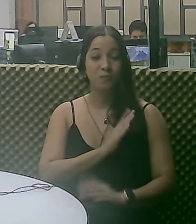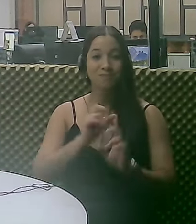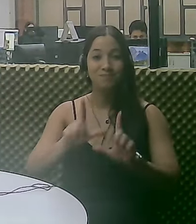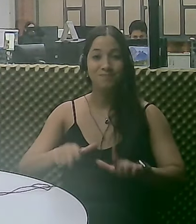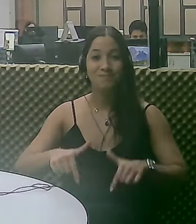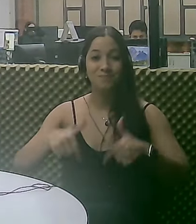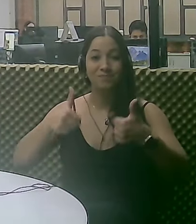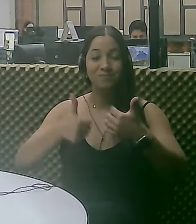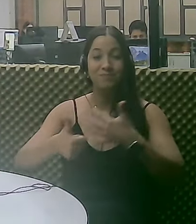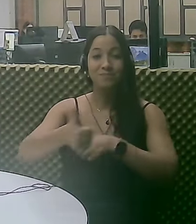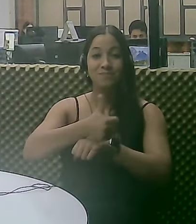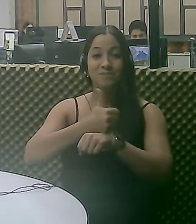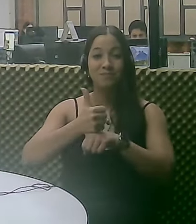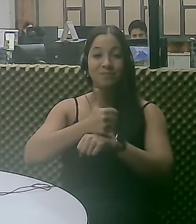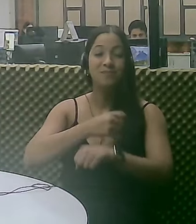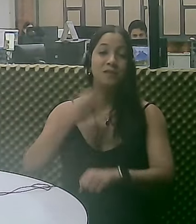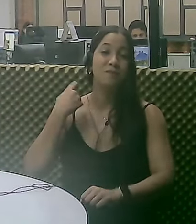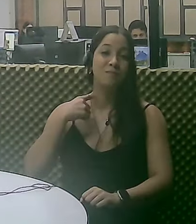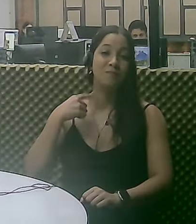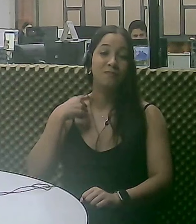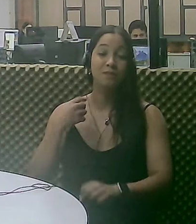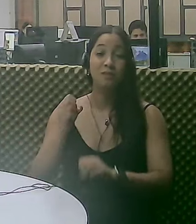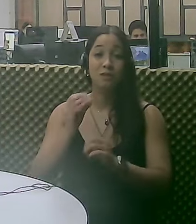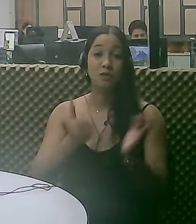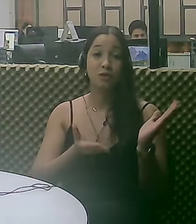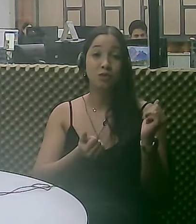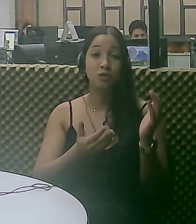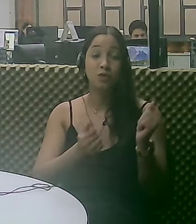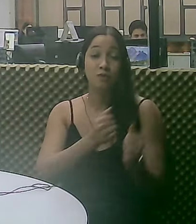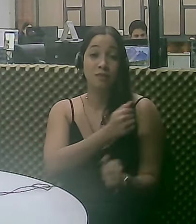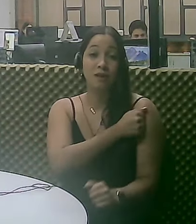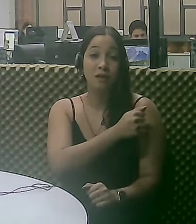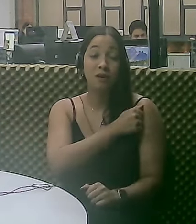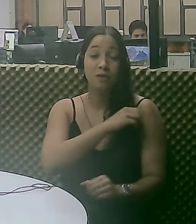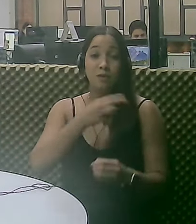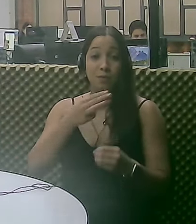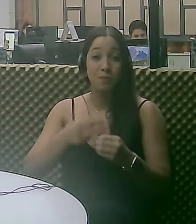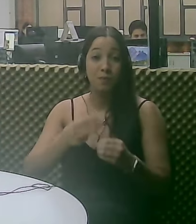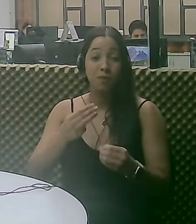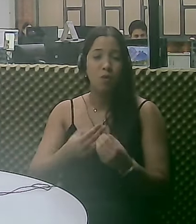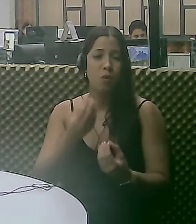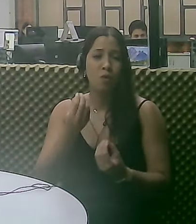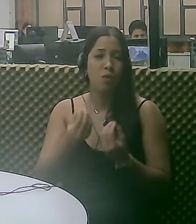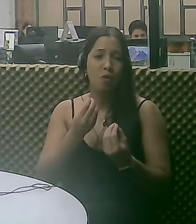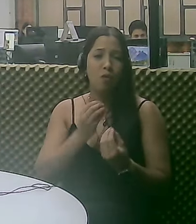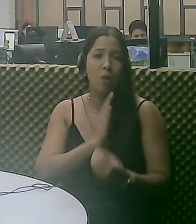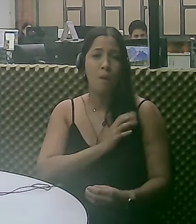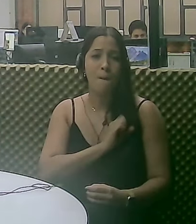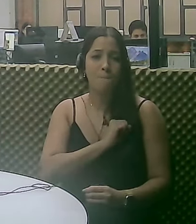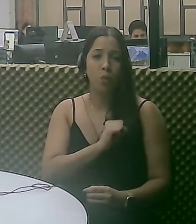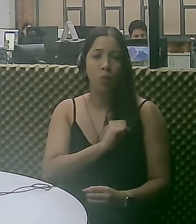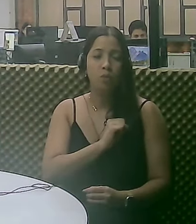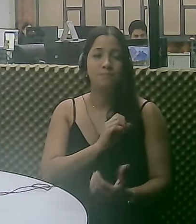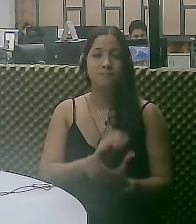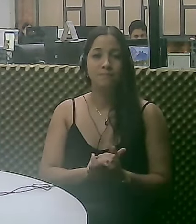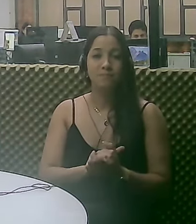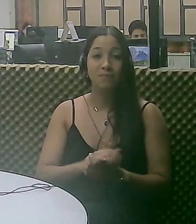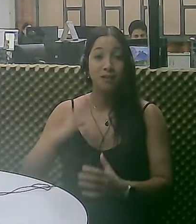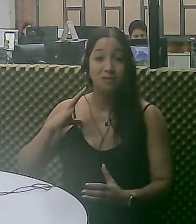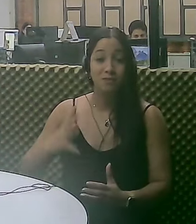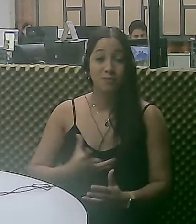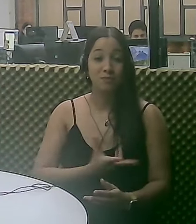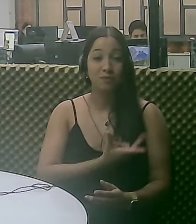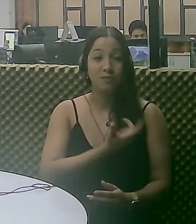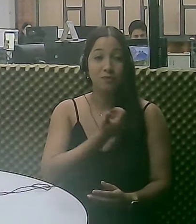ação pioneira em Minas, que ensina jovens das escolas municipais como agir em caso de parada cardiorrespiratória. Tudo